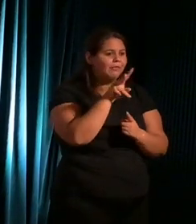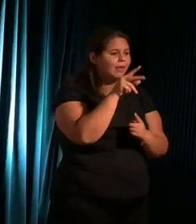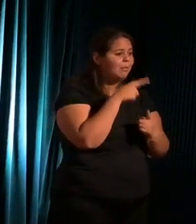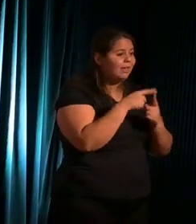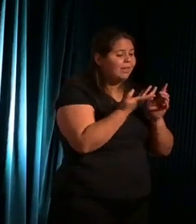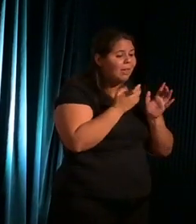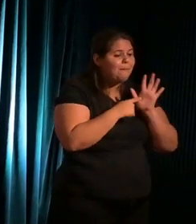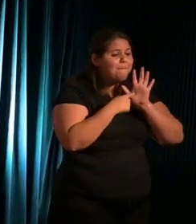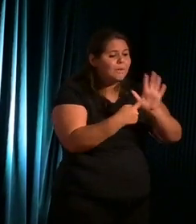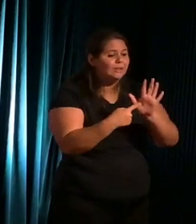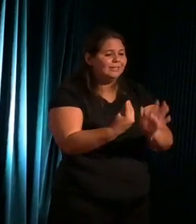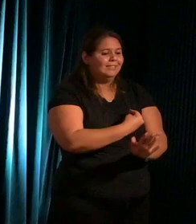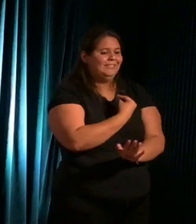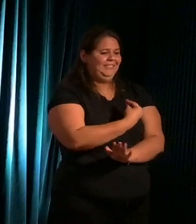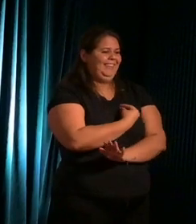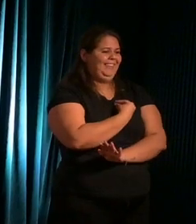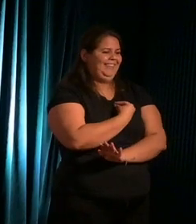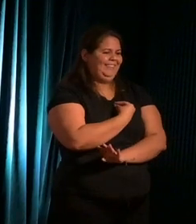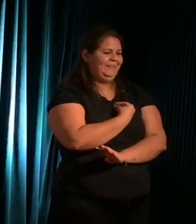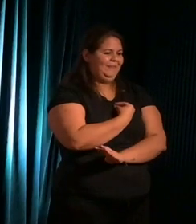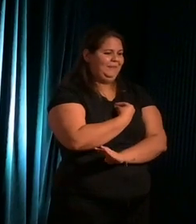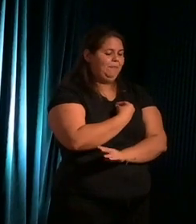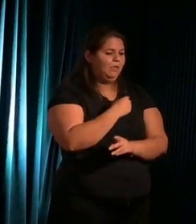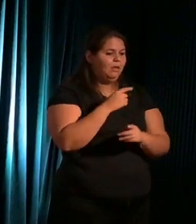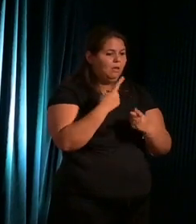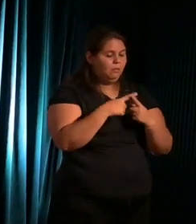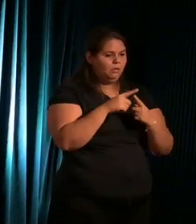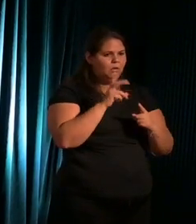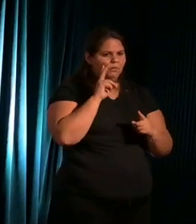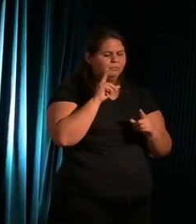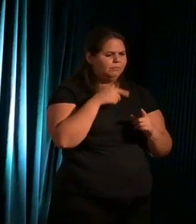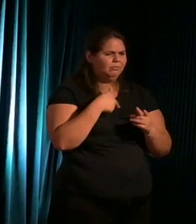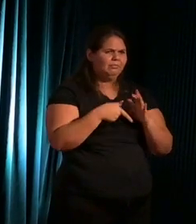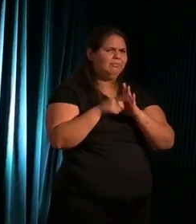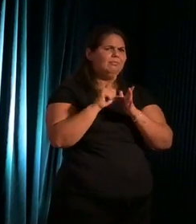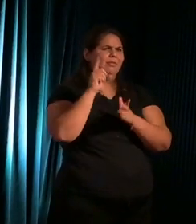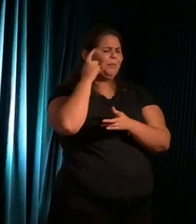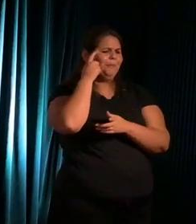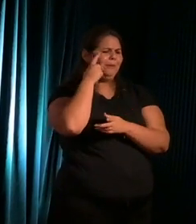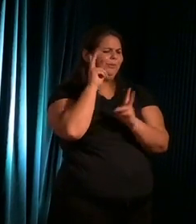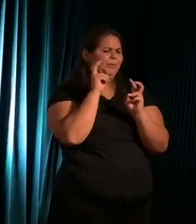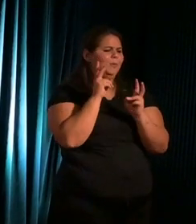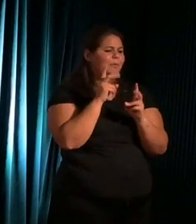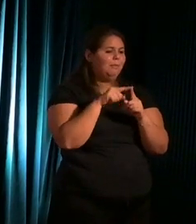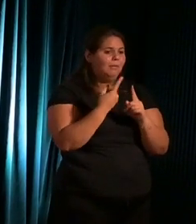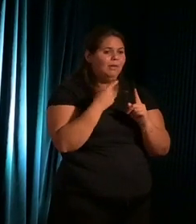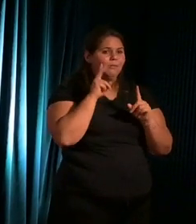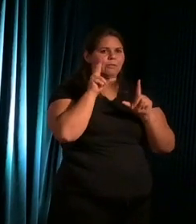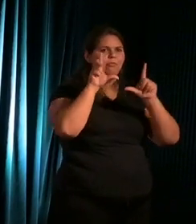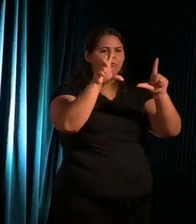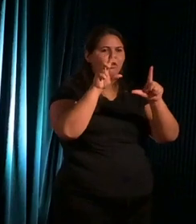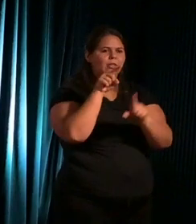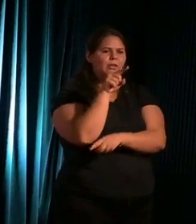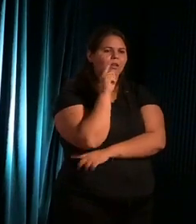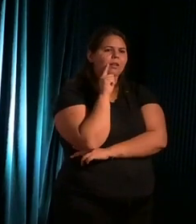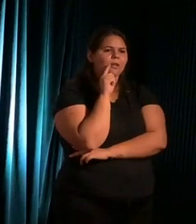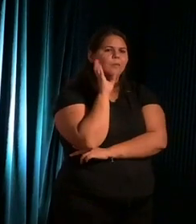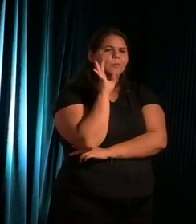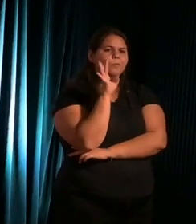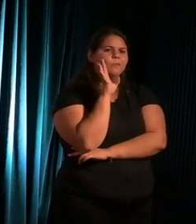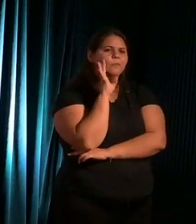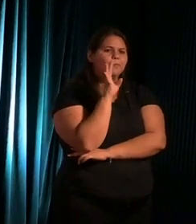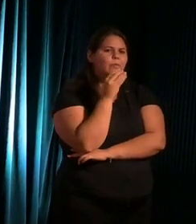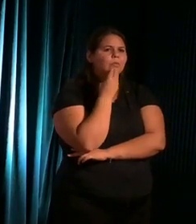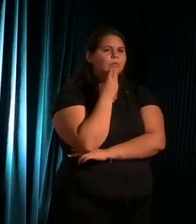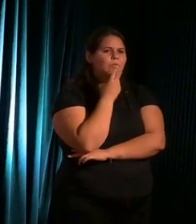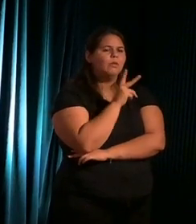Né? Quem que a gente tem que lembrar. Quais são os feitos, né, memoráveis da história do Brasil